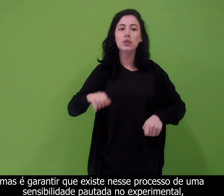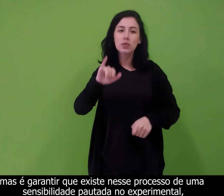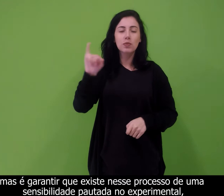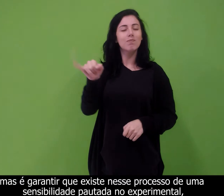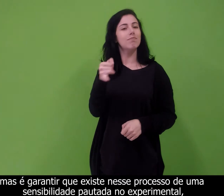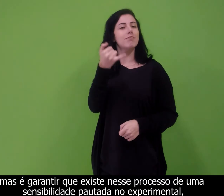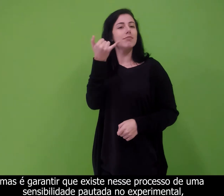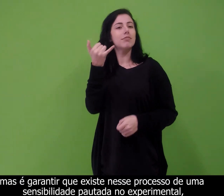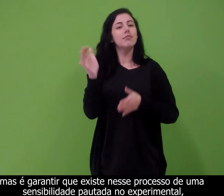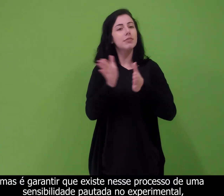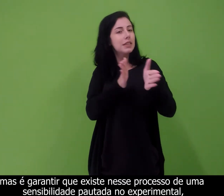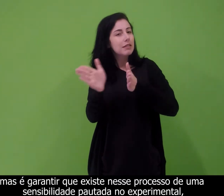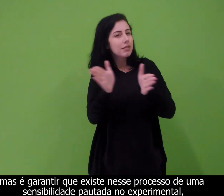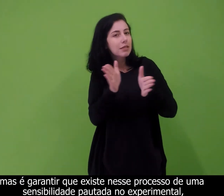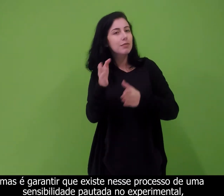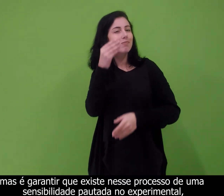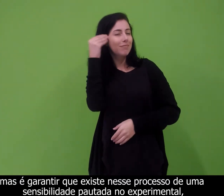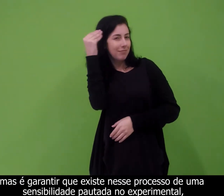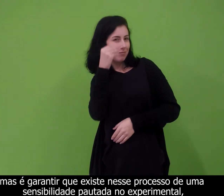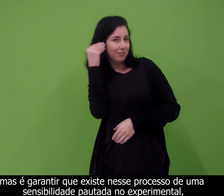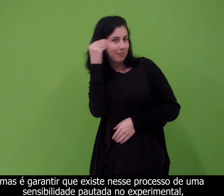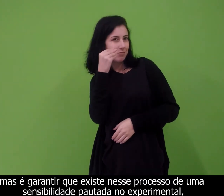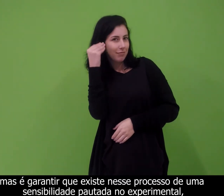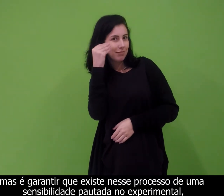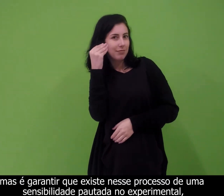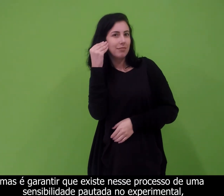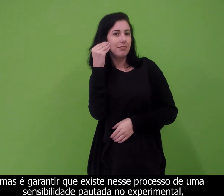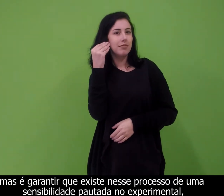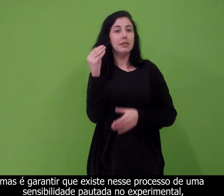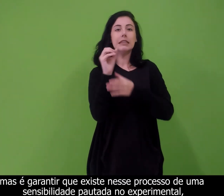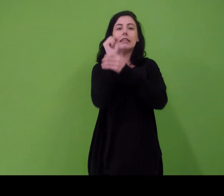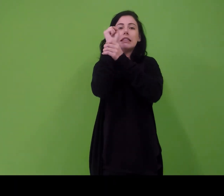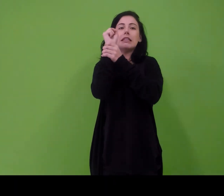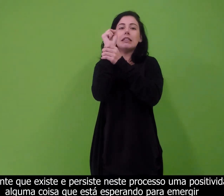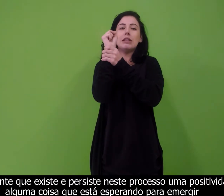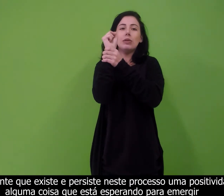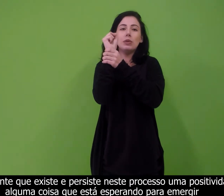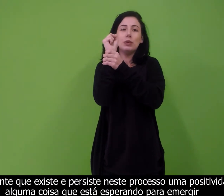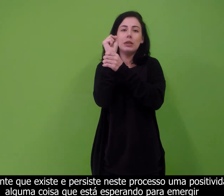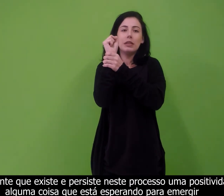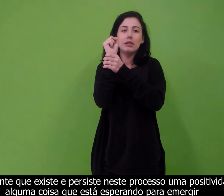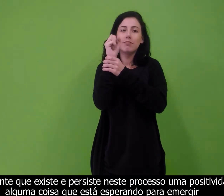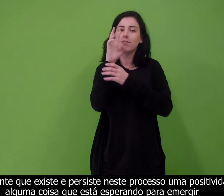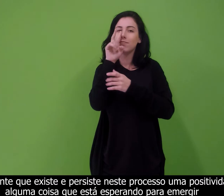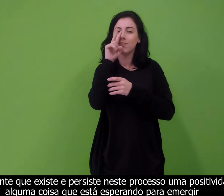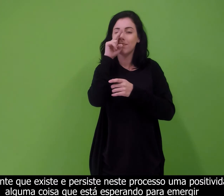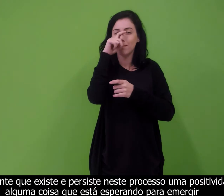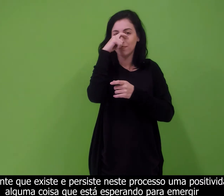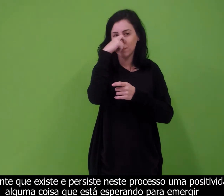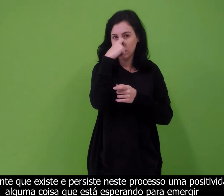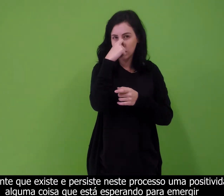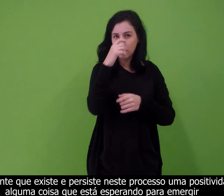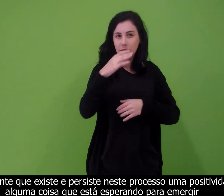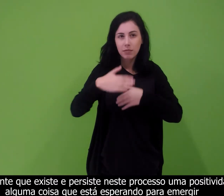nesse processo de uma acessibilidade pautada no experimental, que garante que existe e persiste